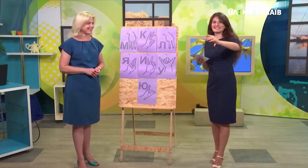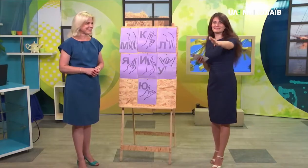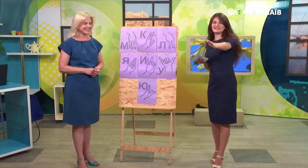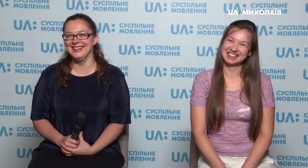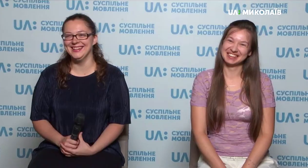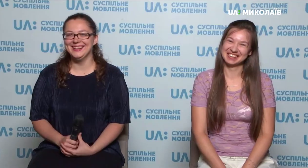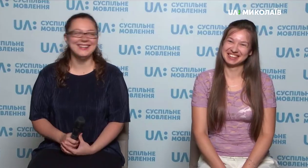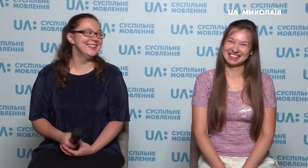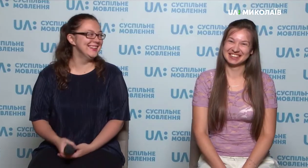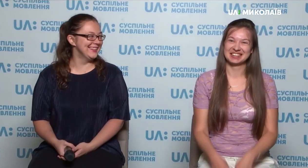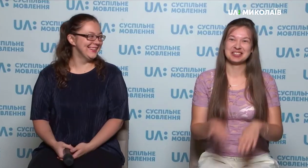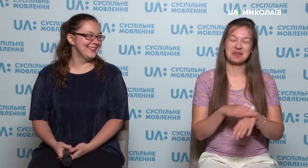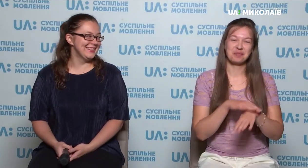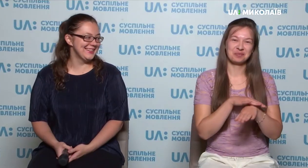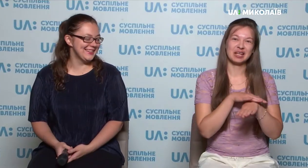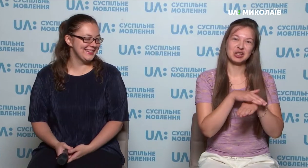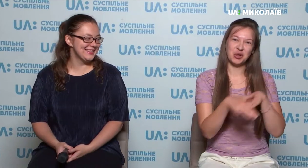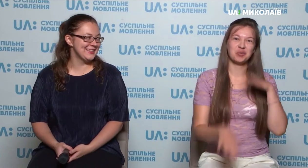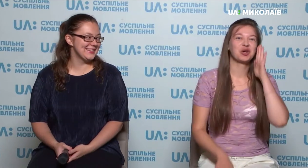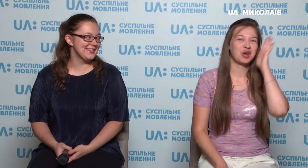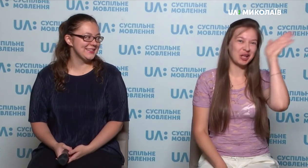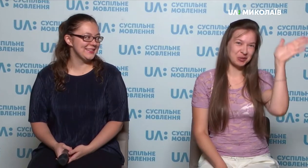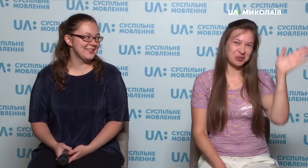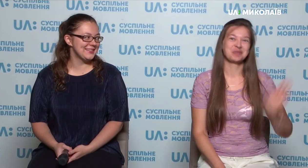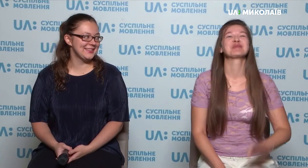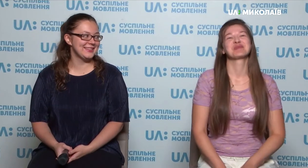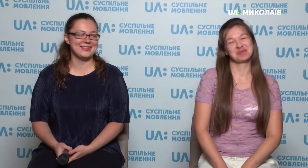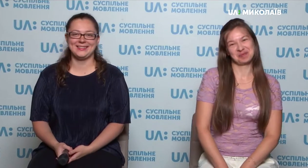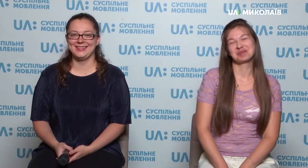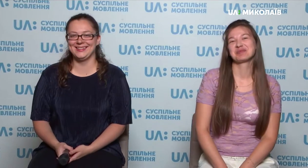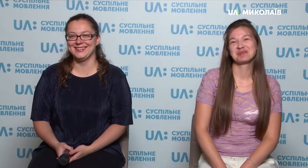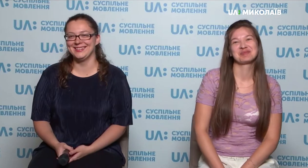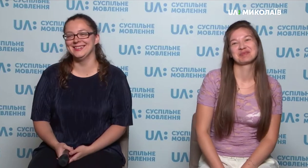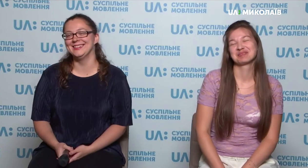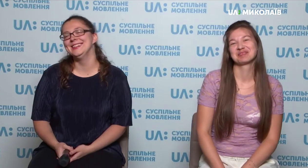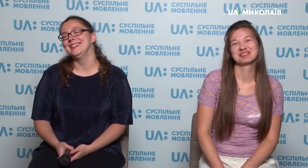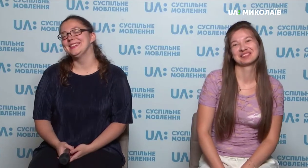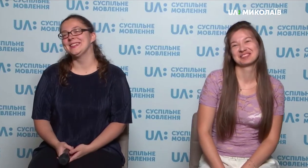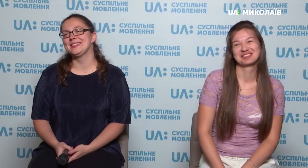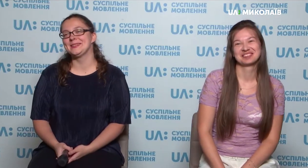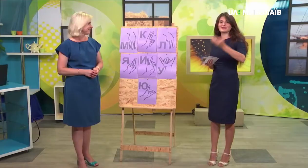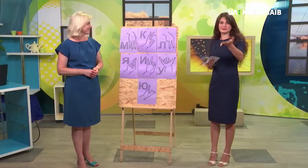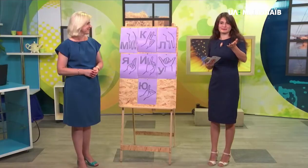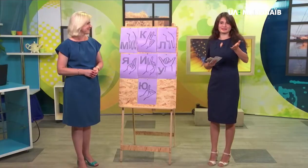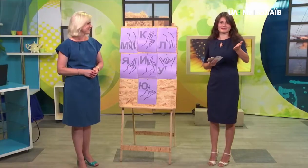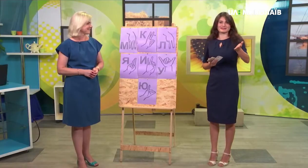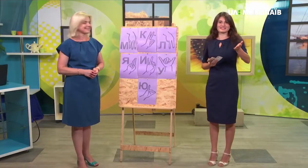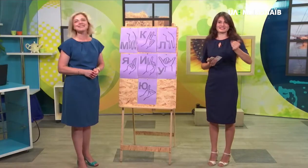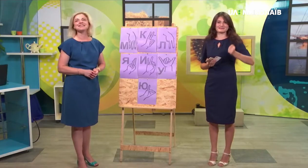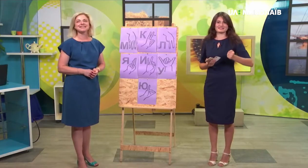будь ласка, нам Марину, вона вже вивчила цей жест. Доброго ранку. Здорово. Я думаю, Вікторію потрібно навчити цьому жесту,